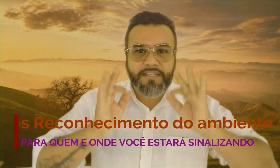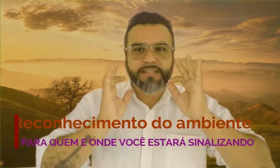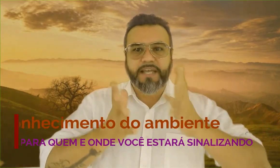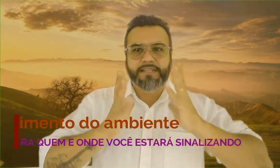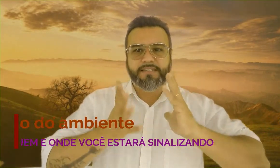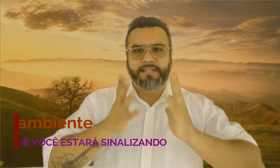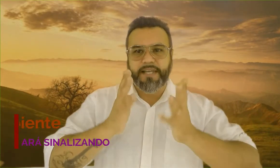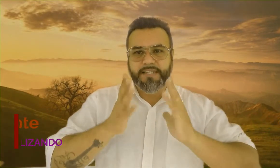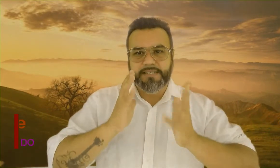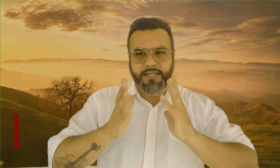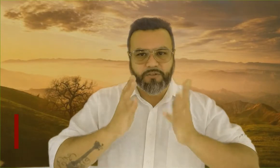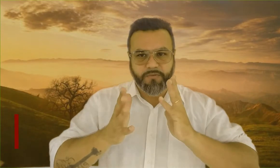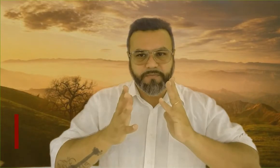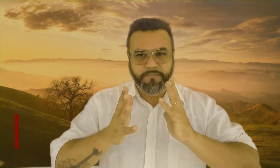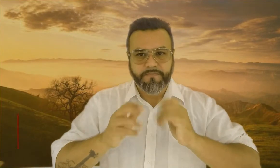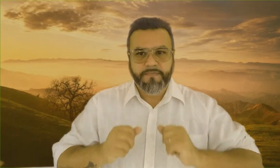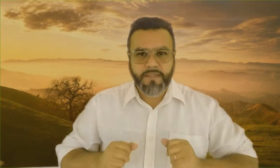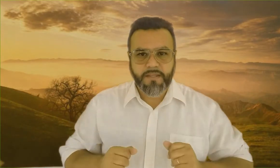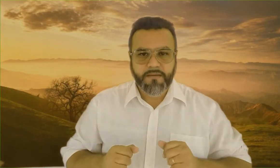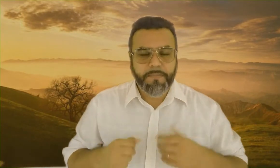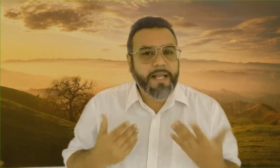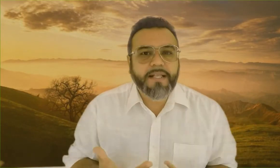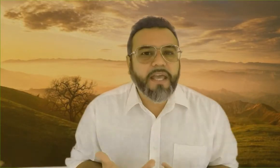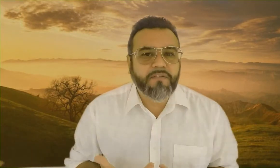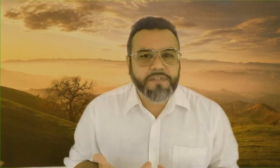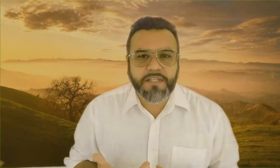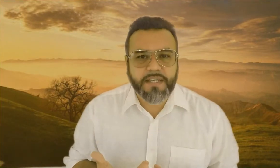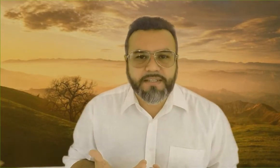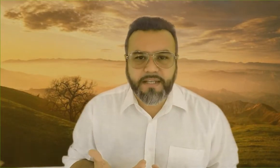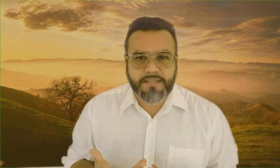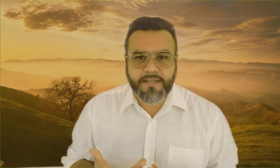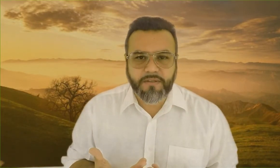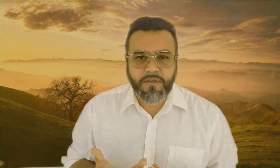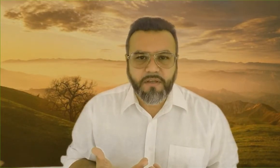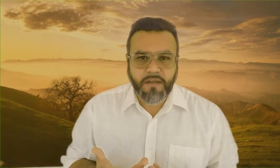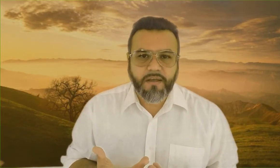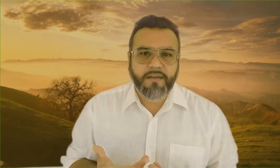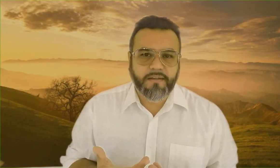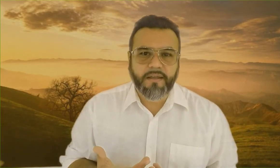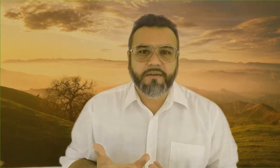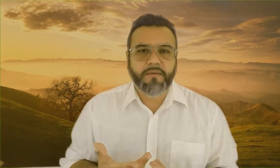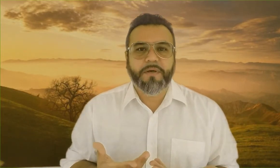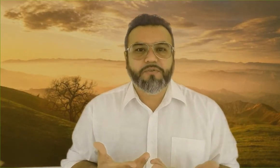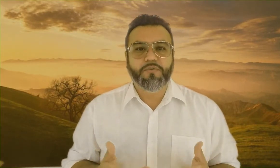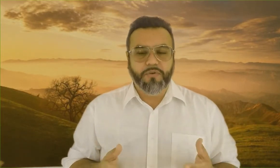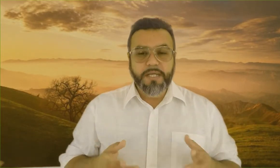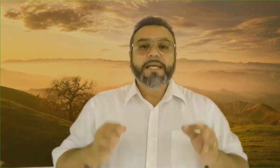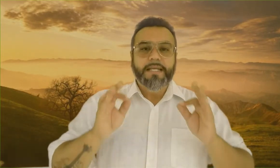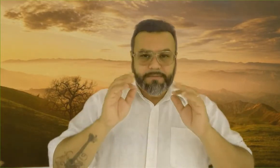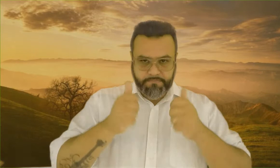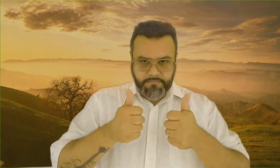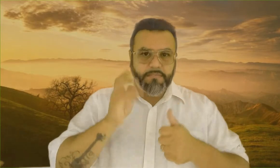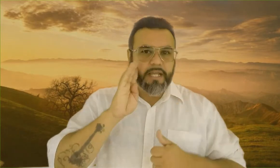está sinalizando. Para quem você está sinalizando? É claro que é para o surdo.